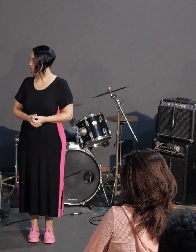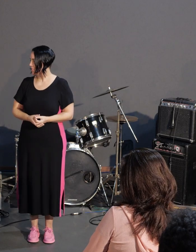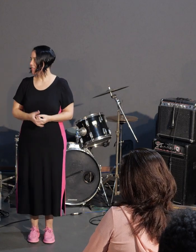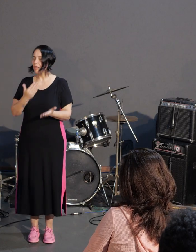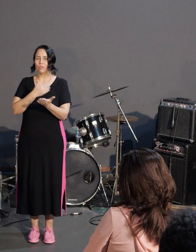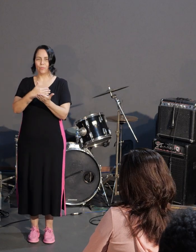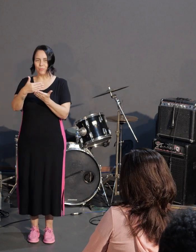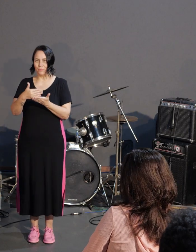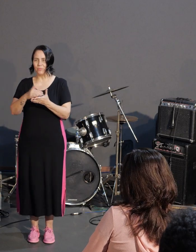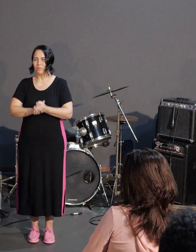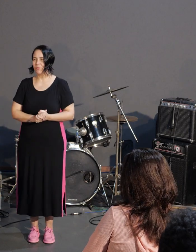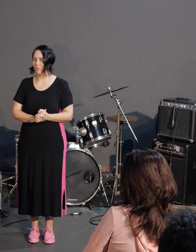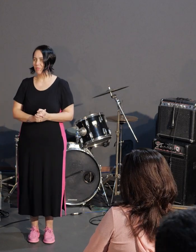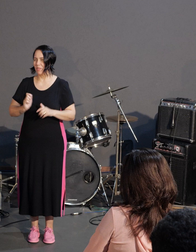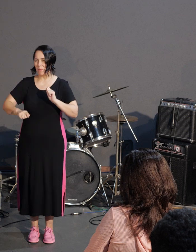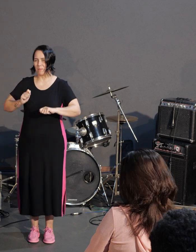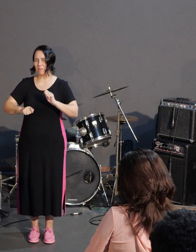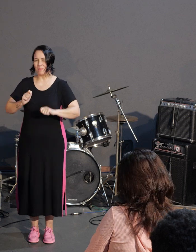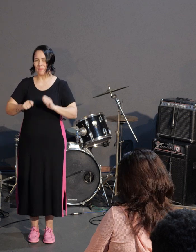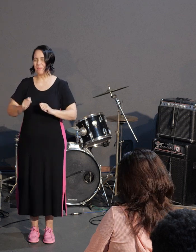Começar com a porradaria.